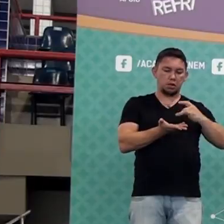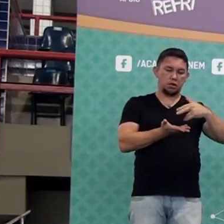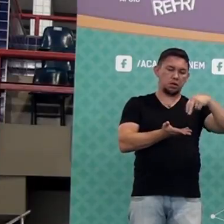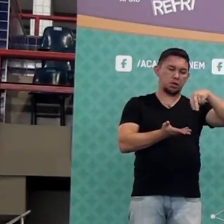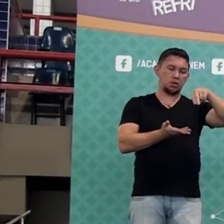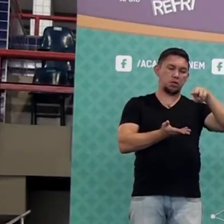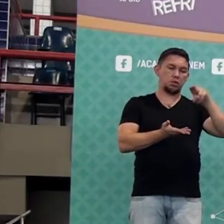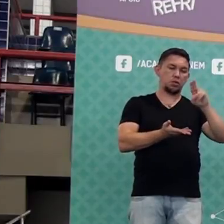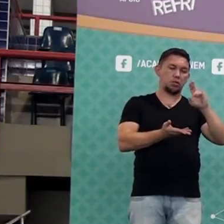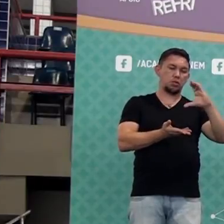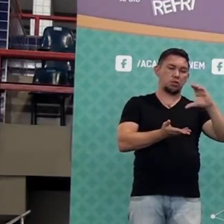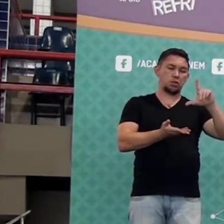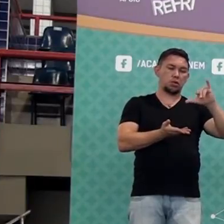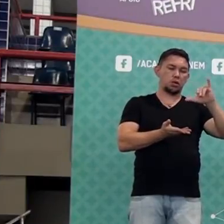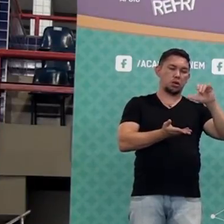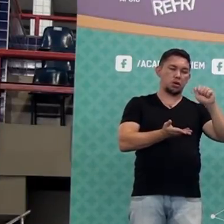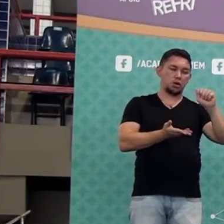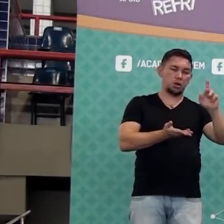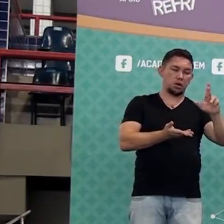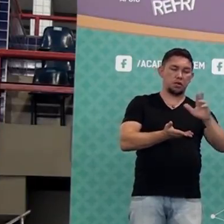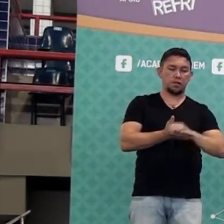O próximo que a gente vai falar